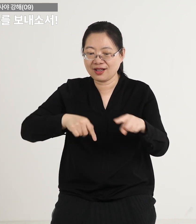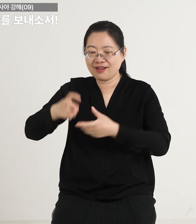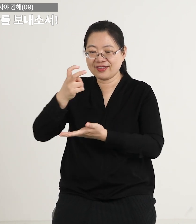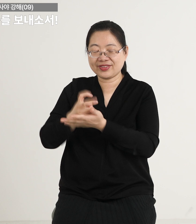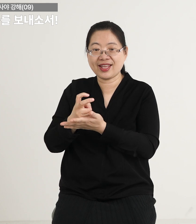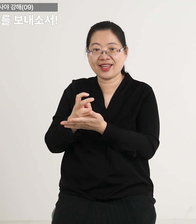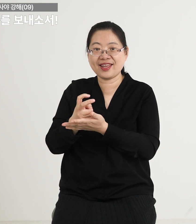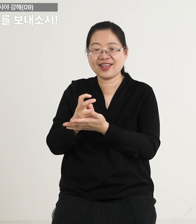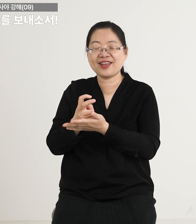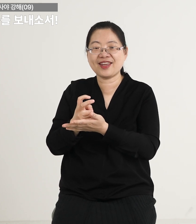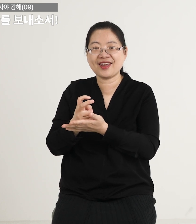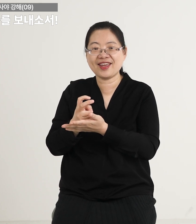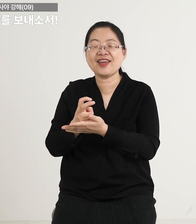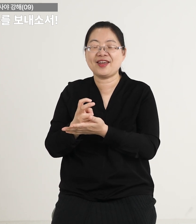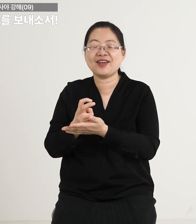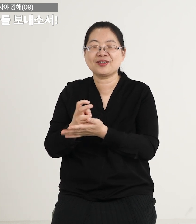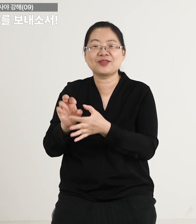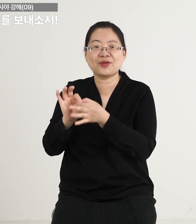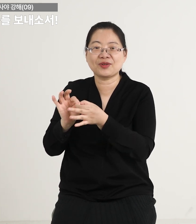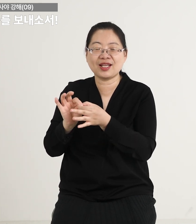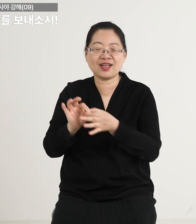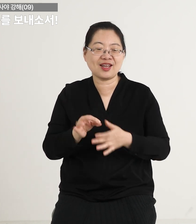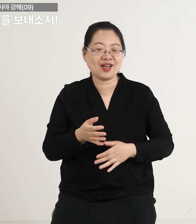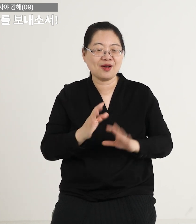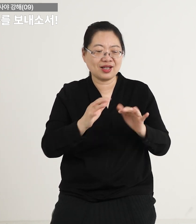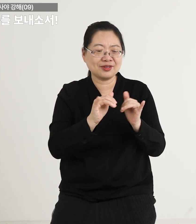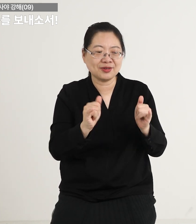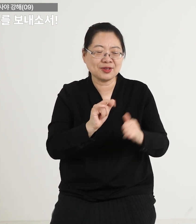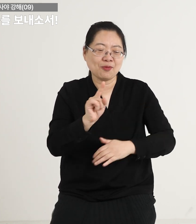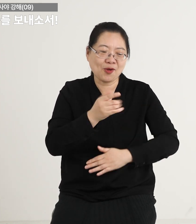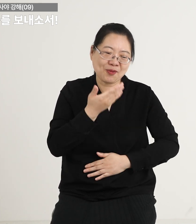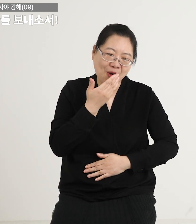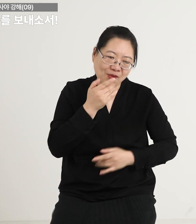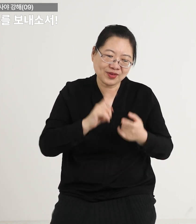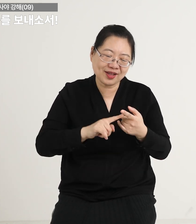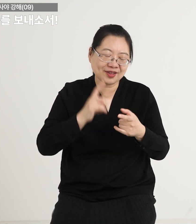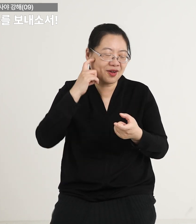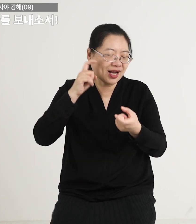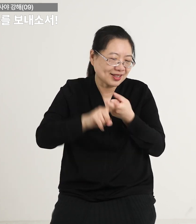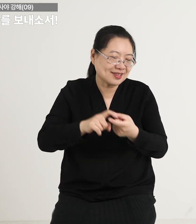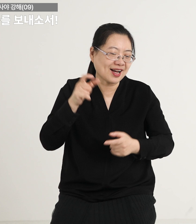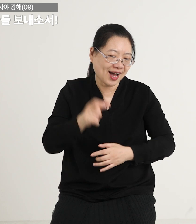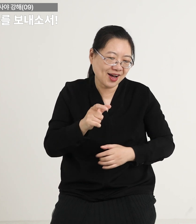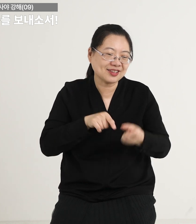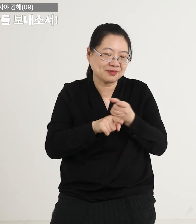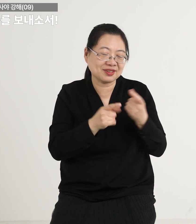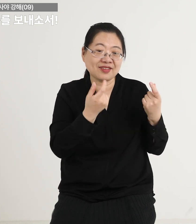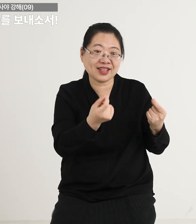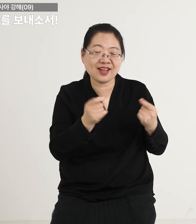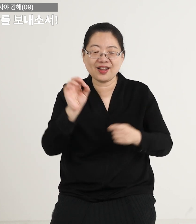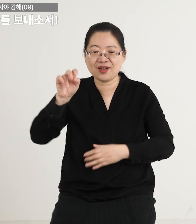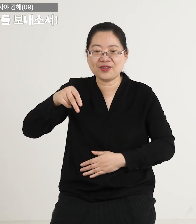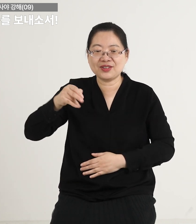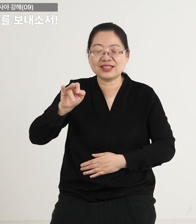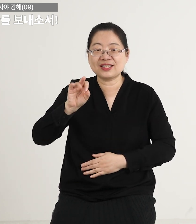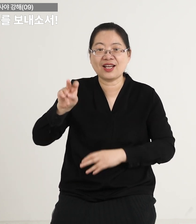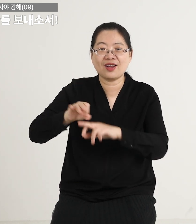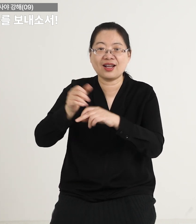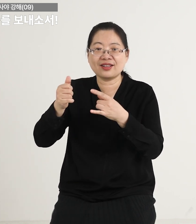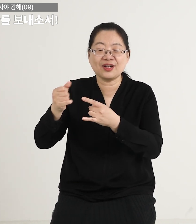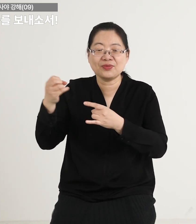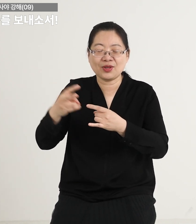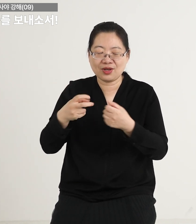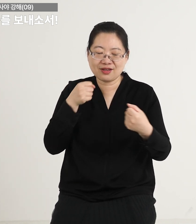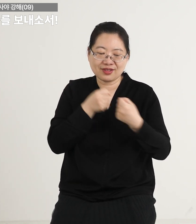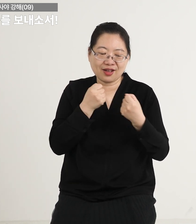백성들의 먹거리에 관심을 갖고 있었다 그 말이겠죠. 다음 볼까요? 우시아에게 또